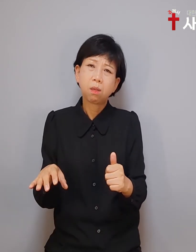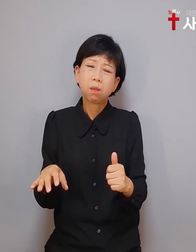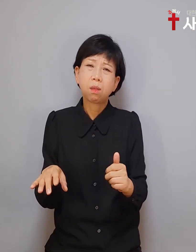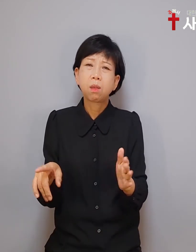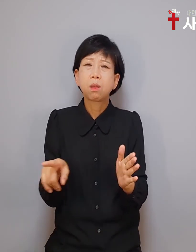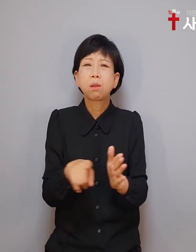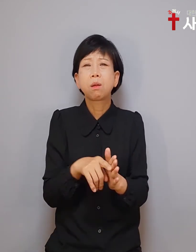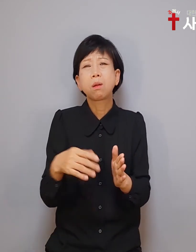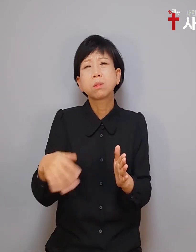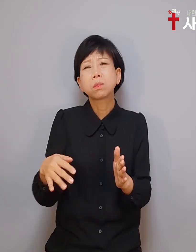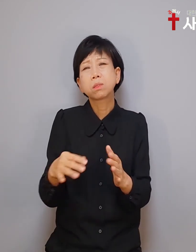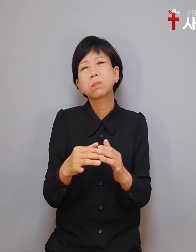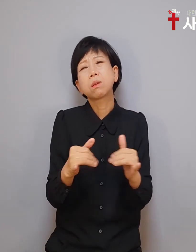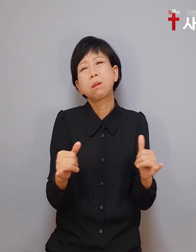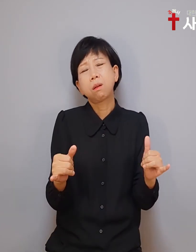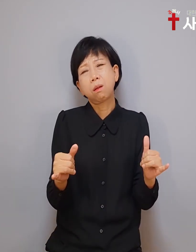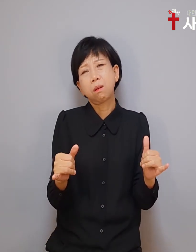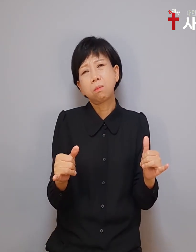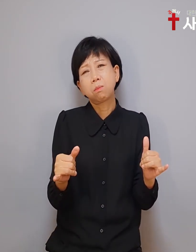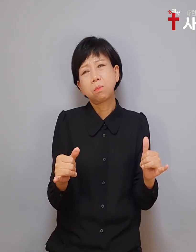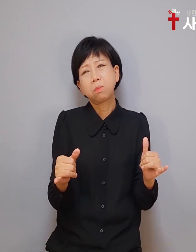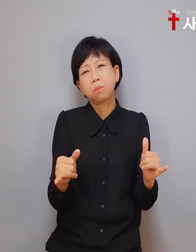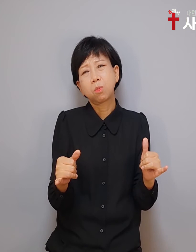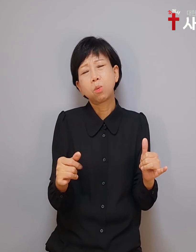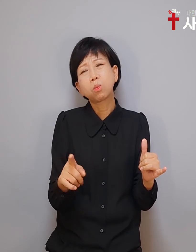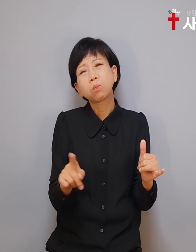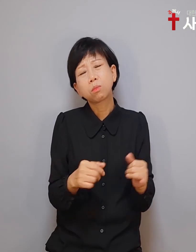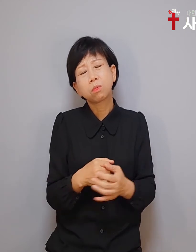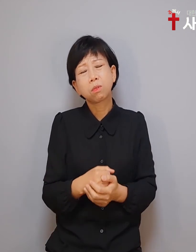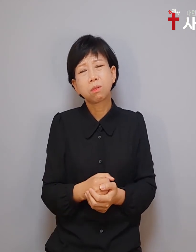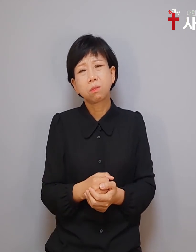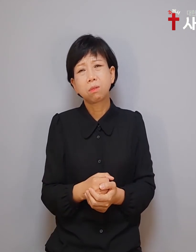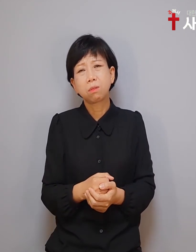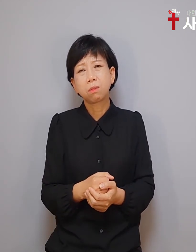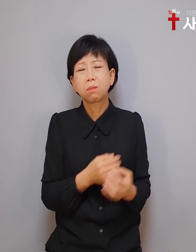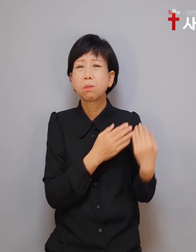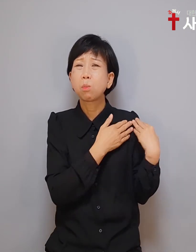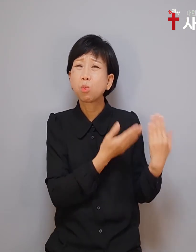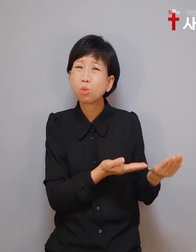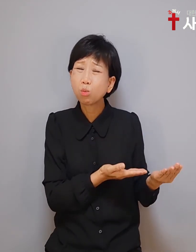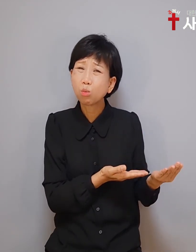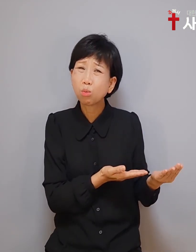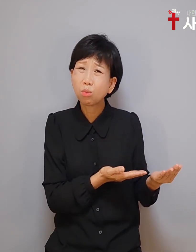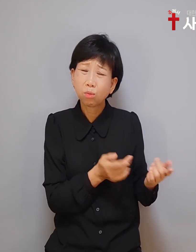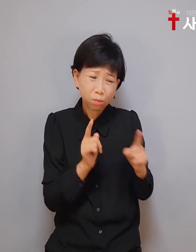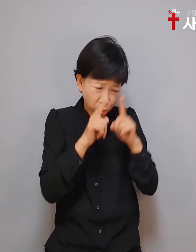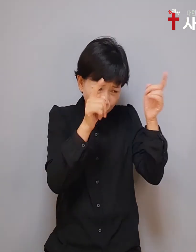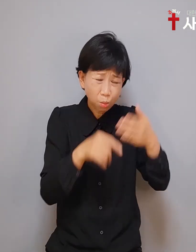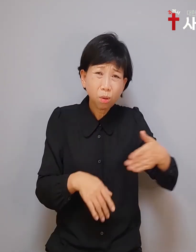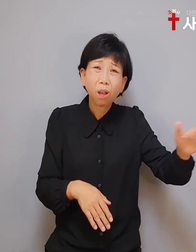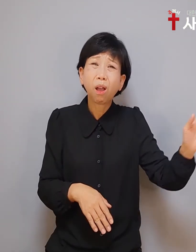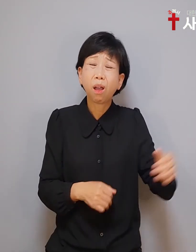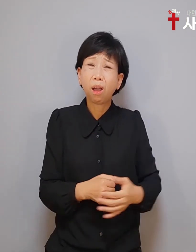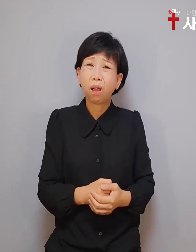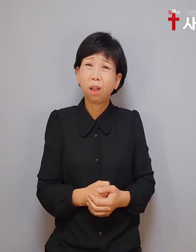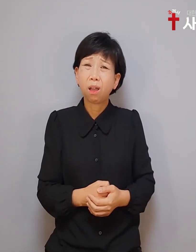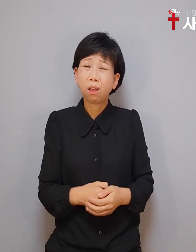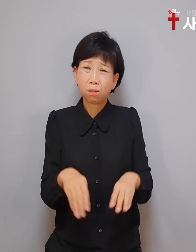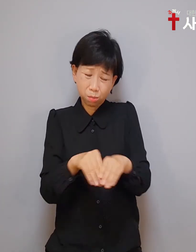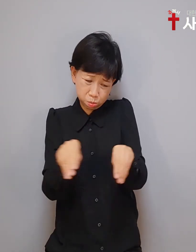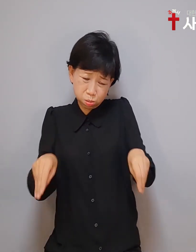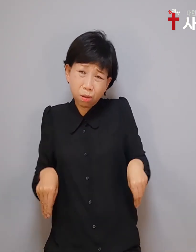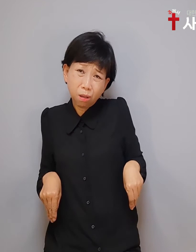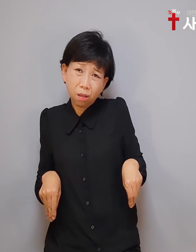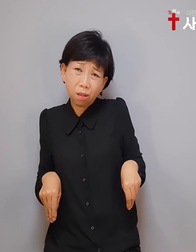죽어가는 영혼들이 나무 토막같이 걸어 다니고 있거든. 그들을 그냥 모른 척 하시겠습니까? 내가